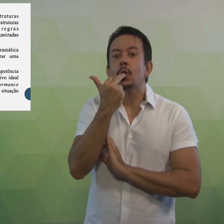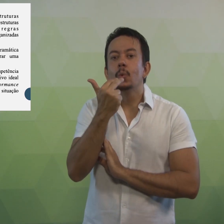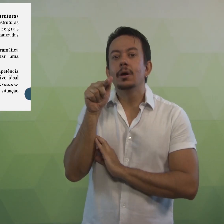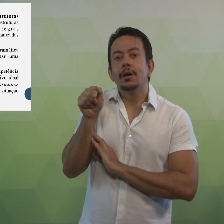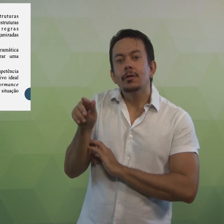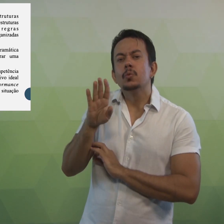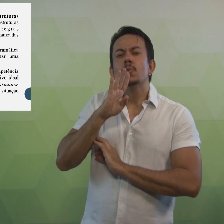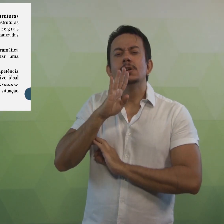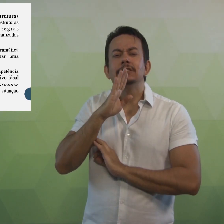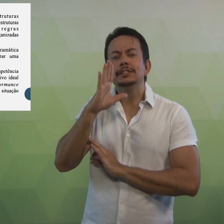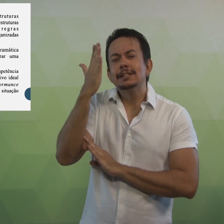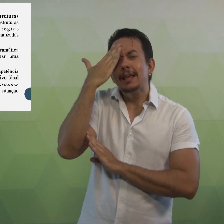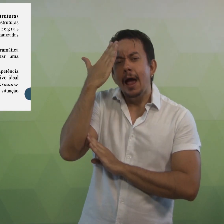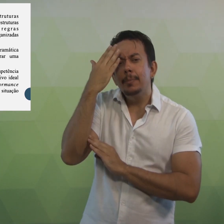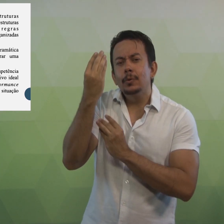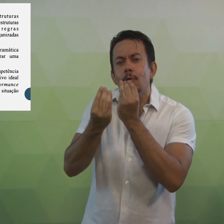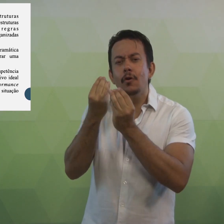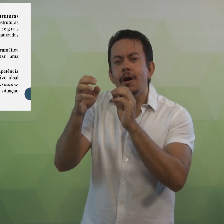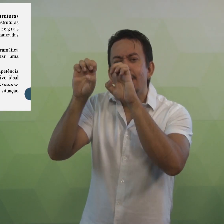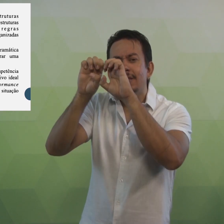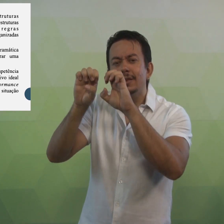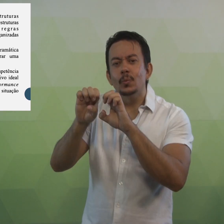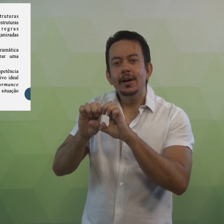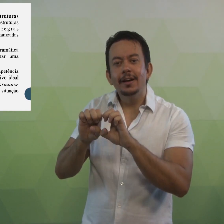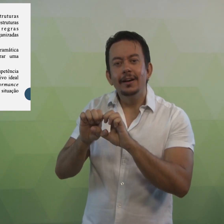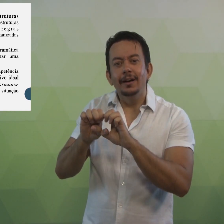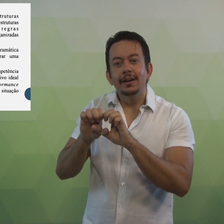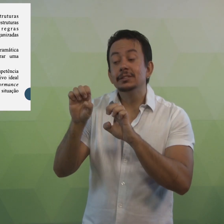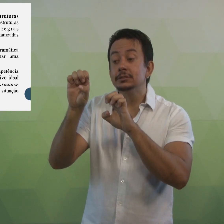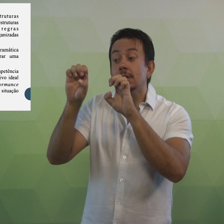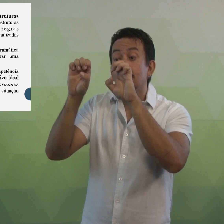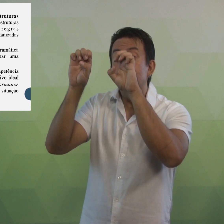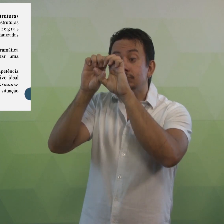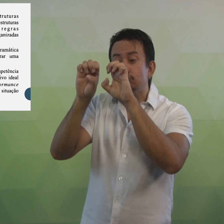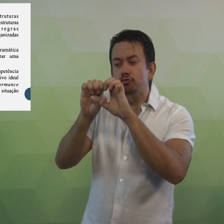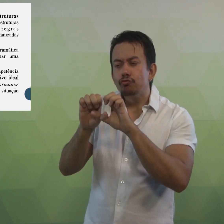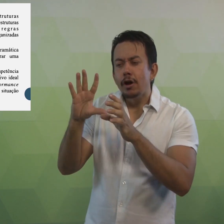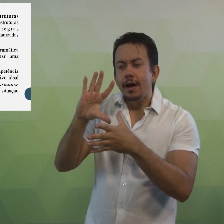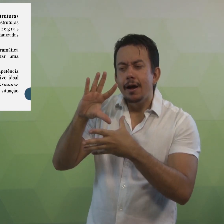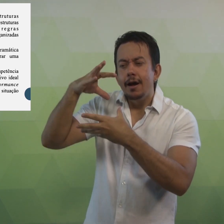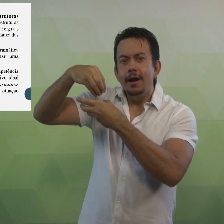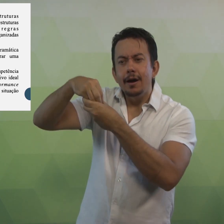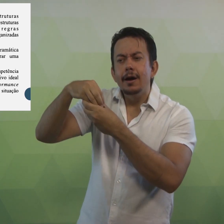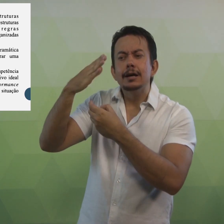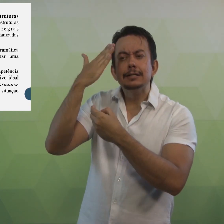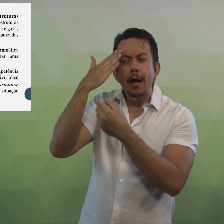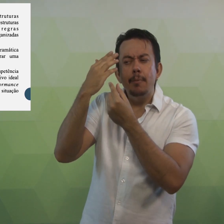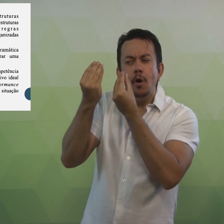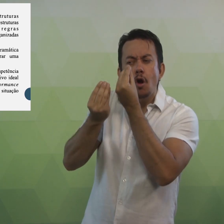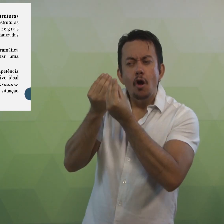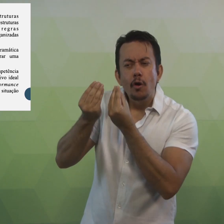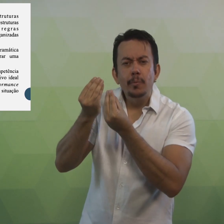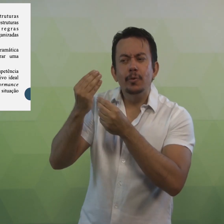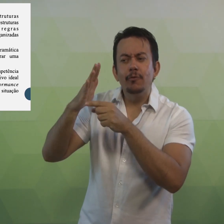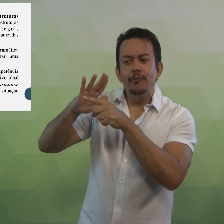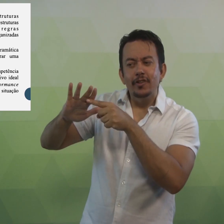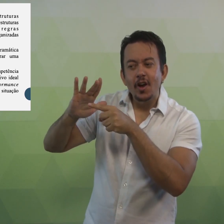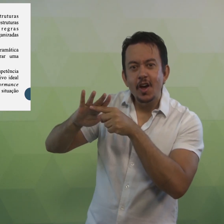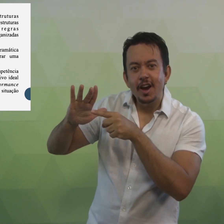falante, né? E transmitir, de fazer essa estruturação tanto na fonética, fonologia,